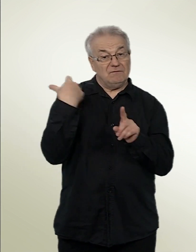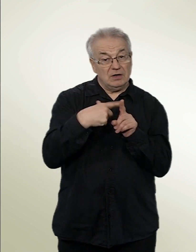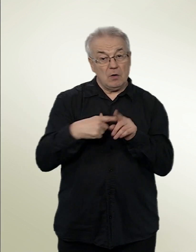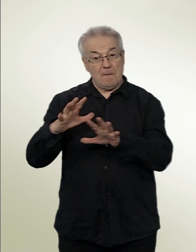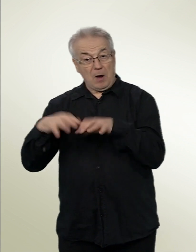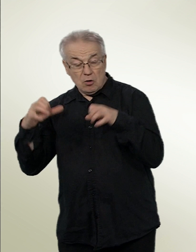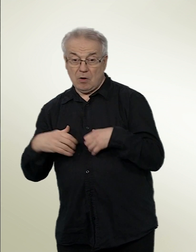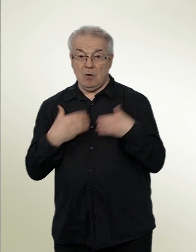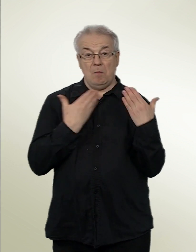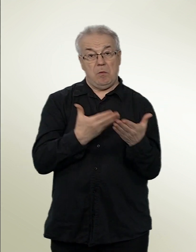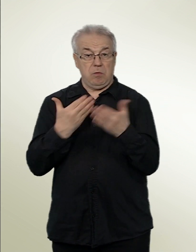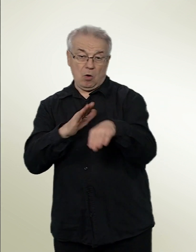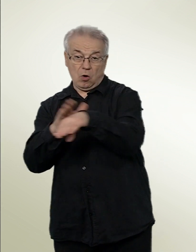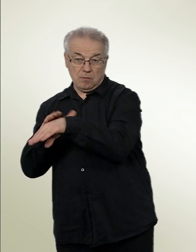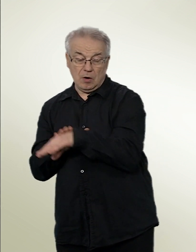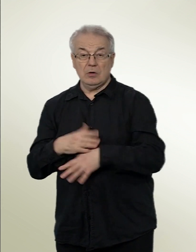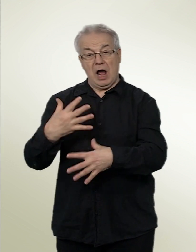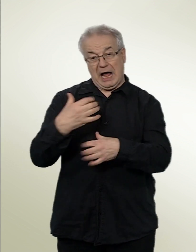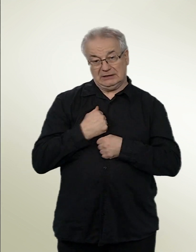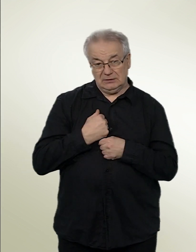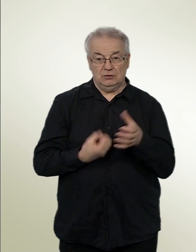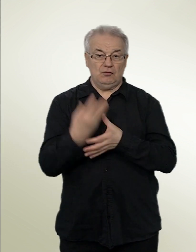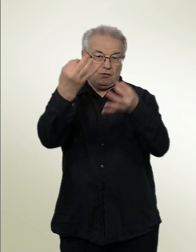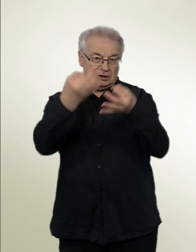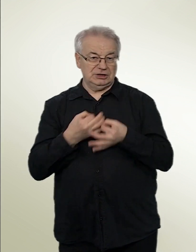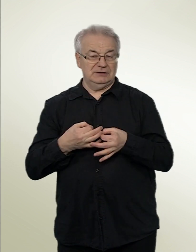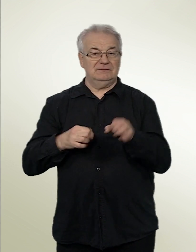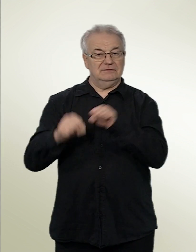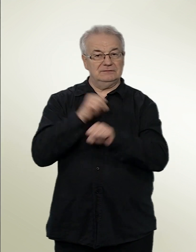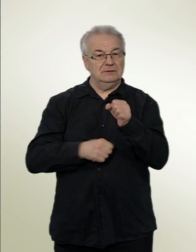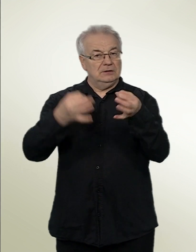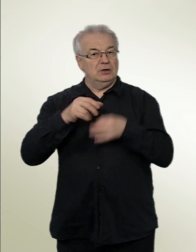le Parlement vous recommandent d'accepter le nouveau régime financier 2021.